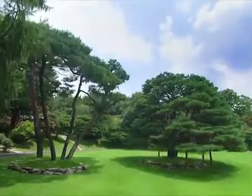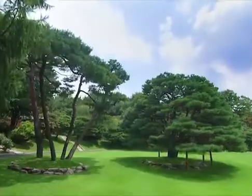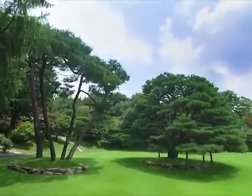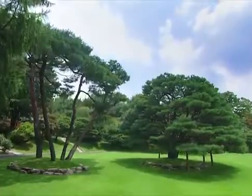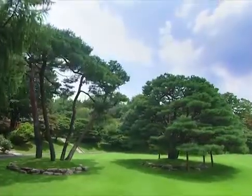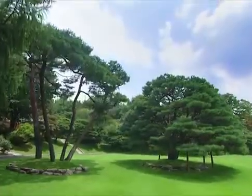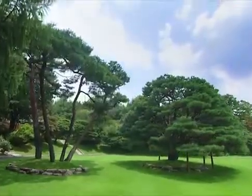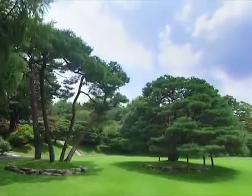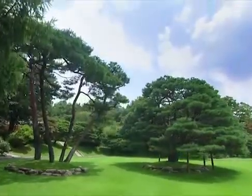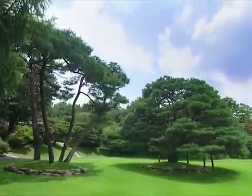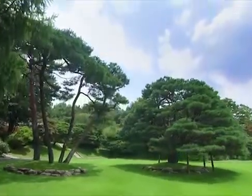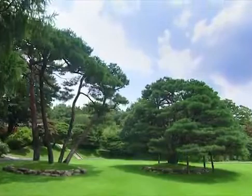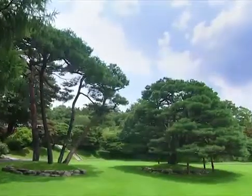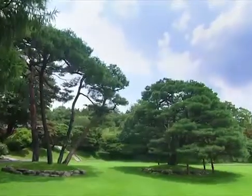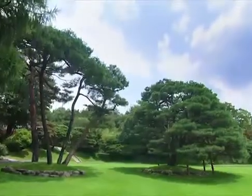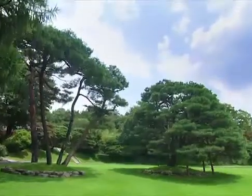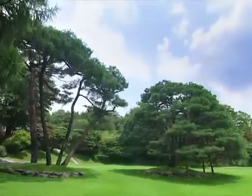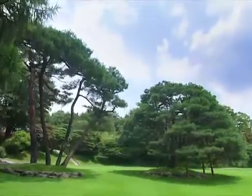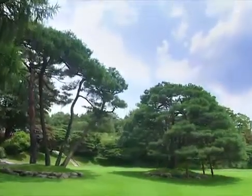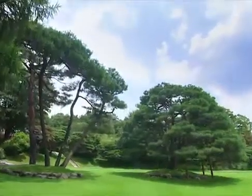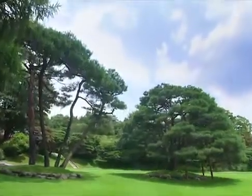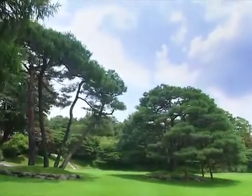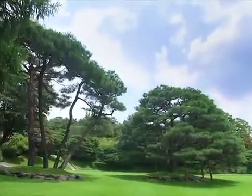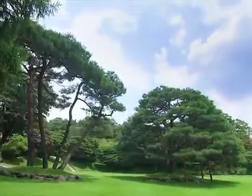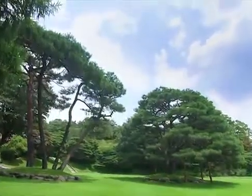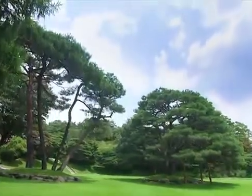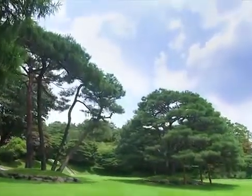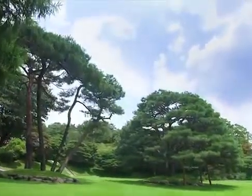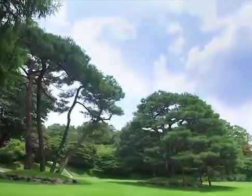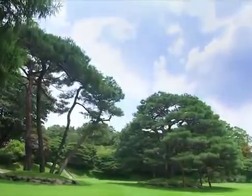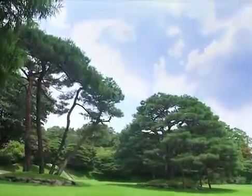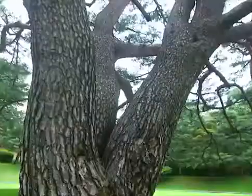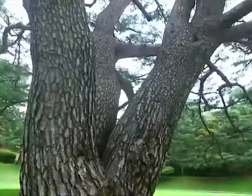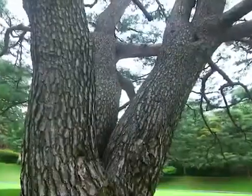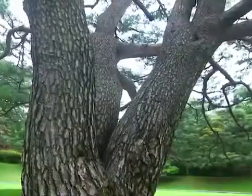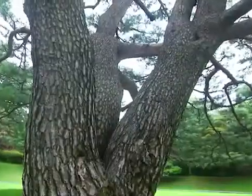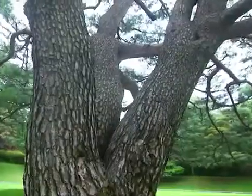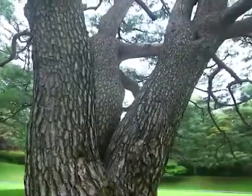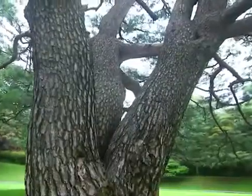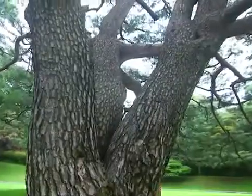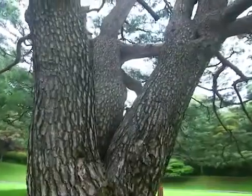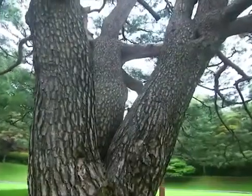잔디밭 돌화단에 아름드리 소나무가 심겨 있고 소나무는 사방으로 가지를 늘어뜨리고 있다.